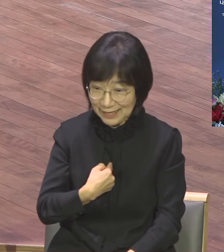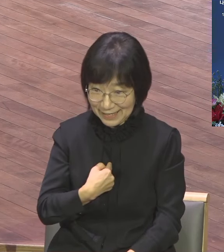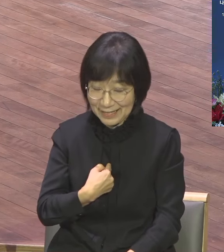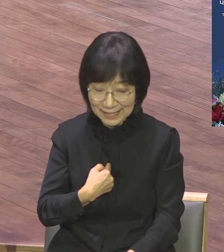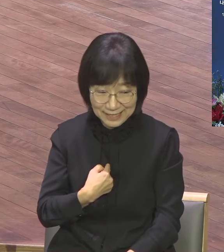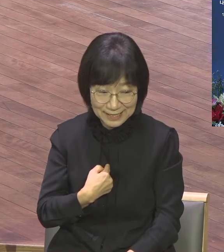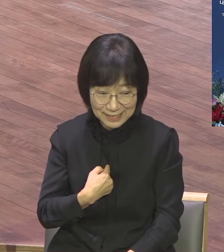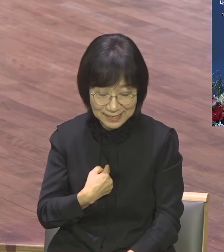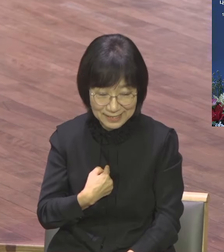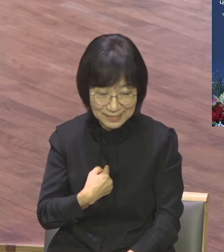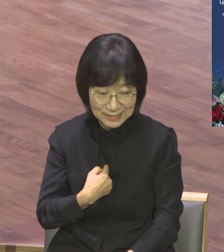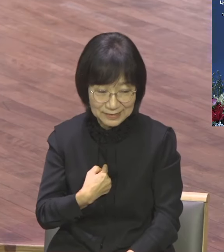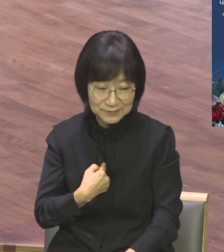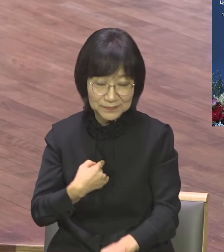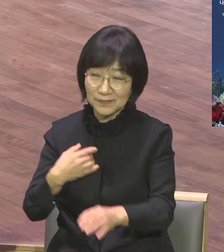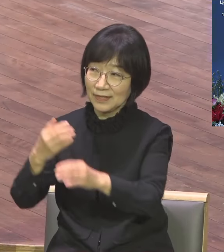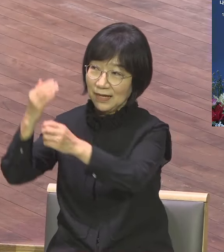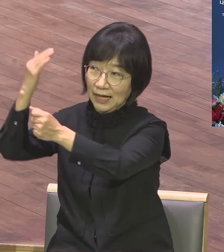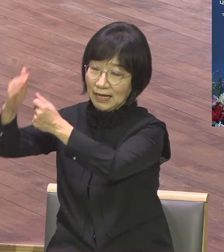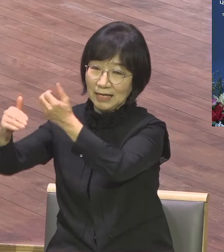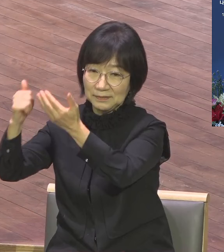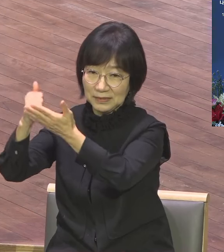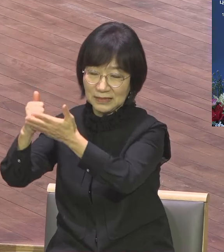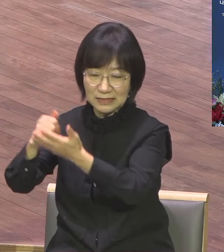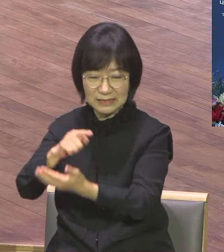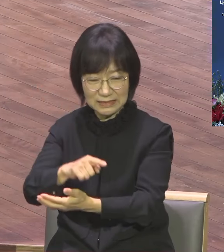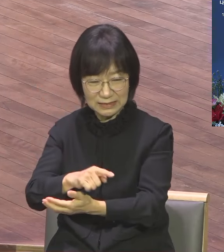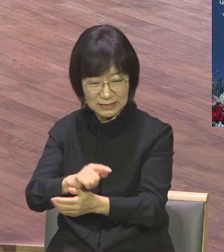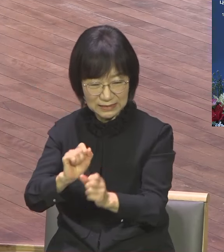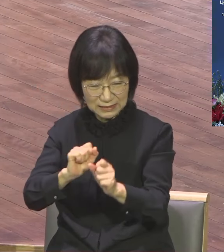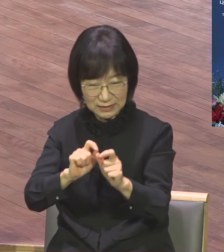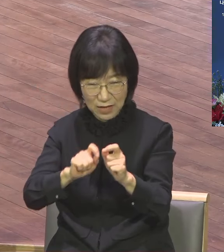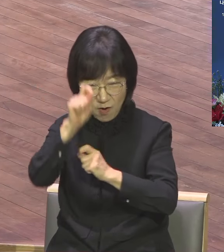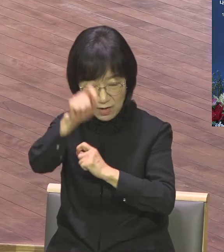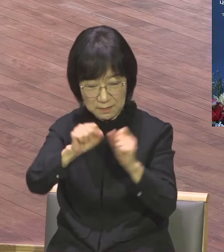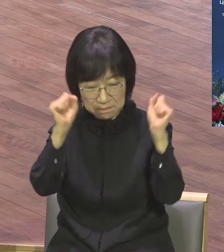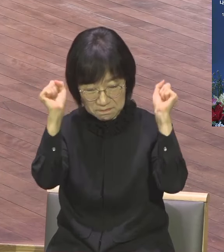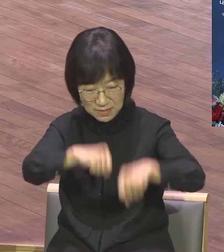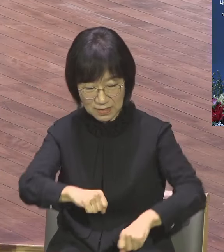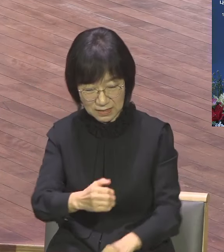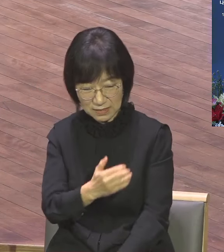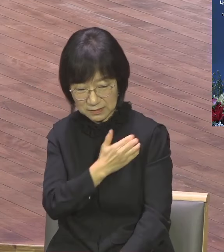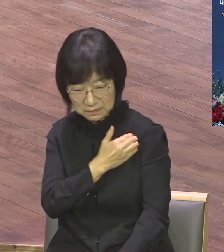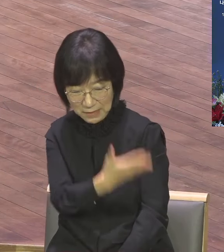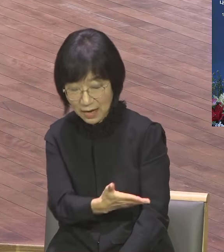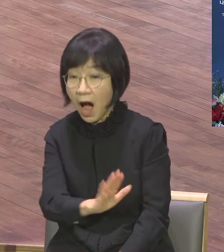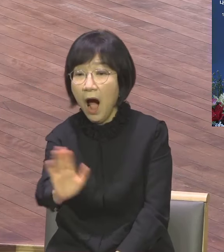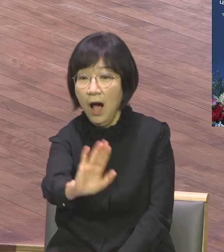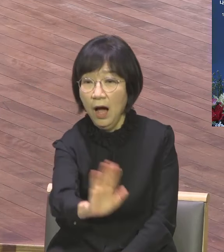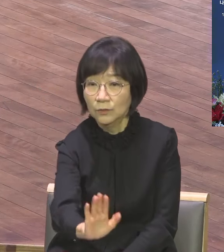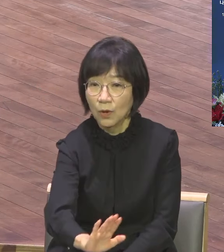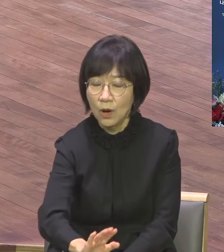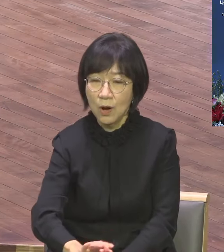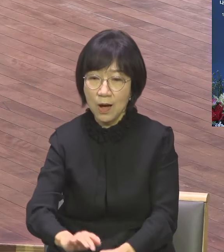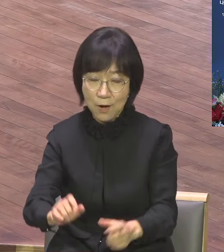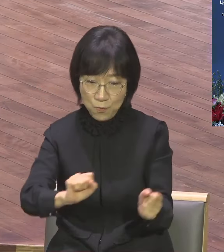이 인간을 하나님께서 놔두지 아니하시고 회복의 문을